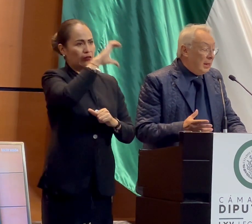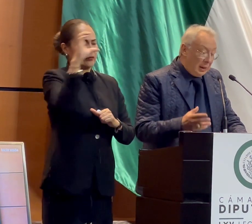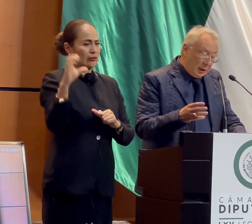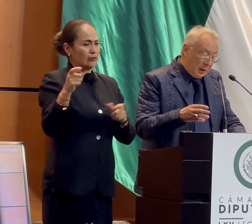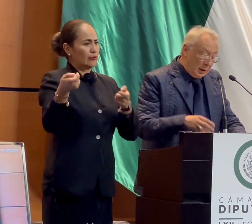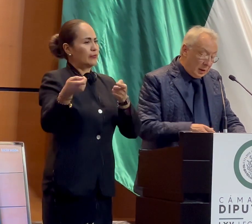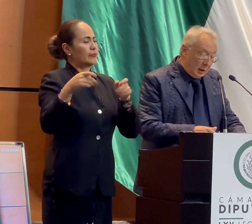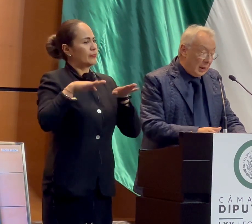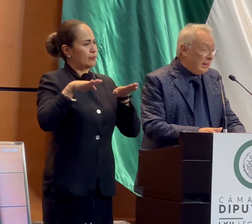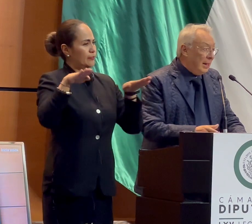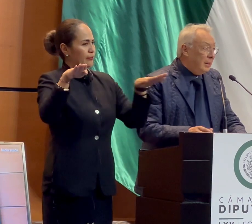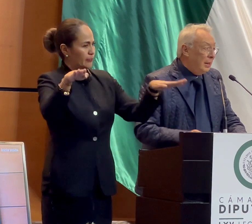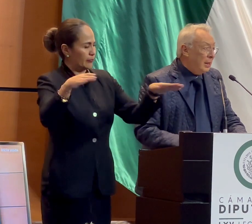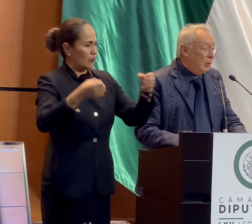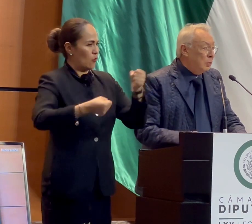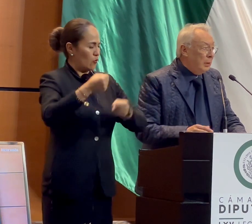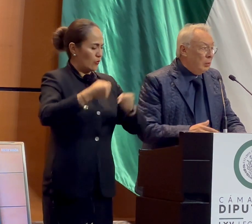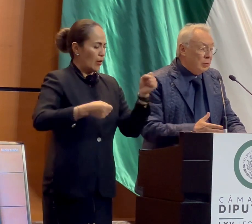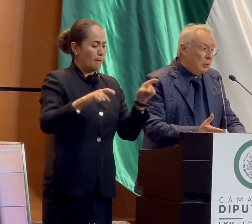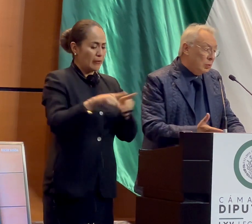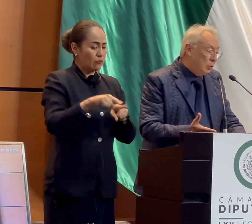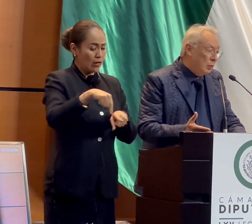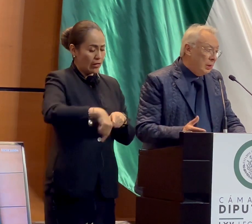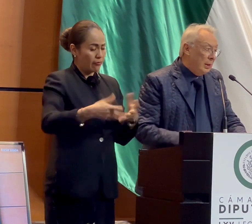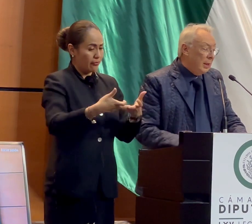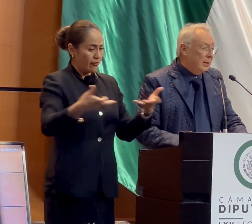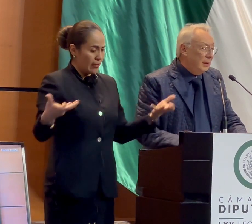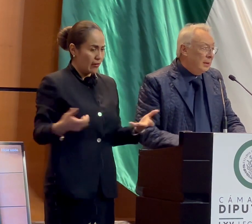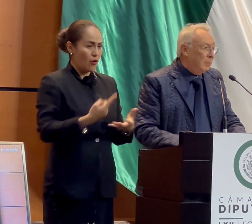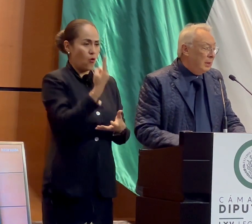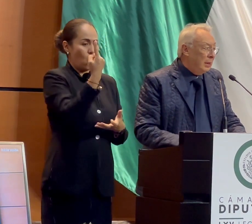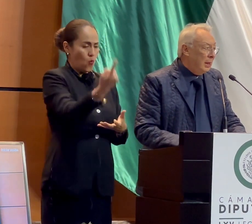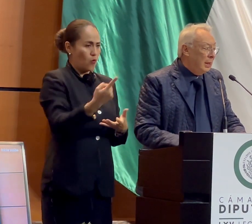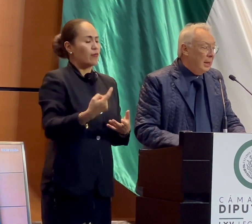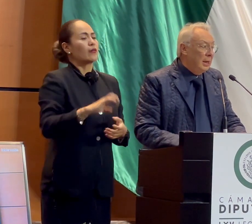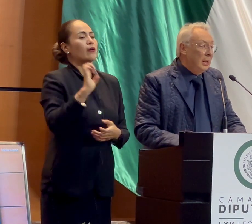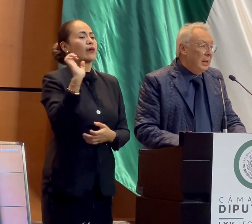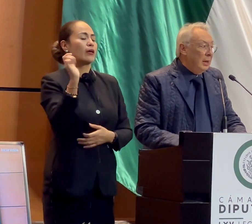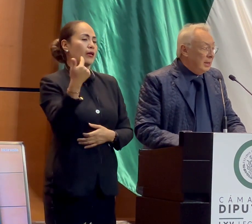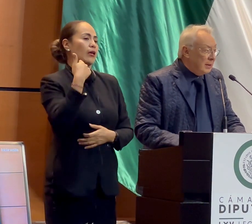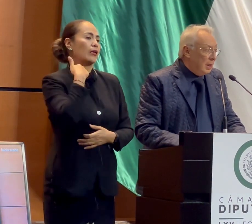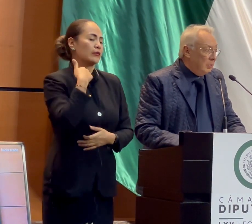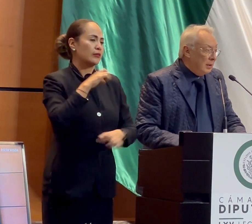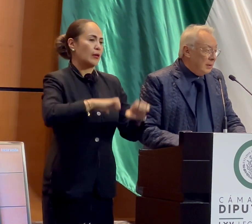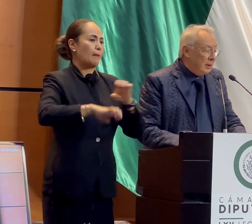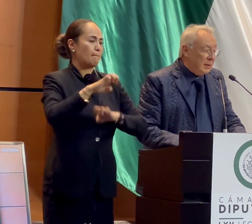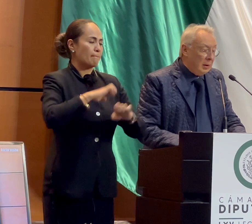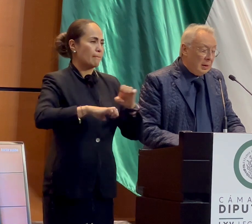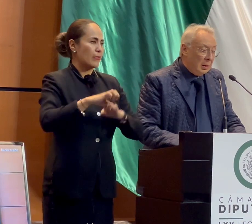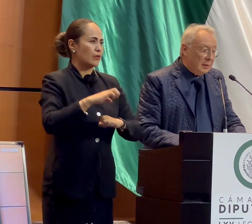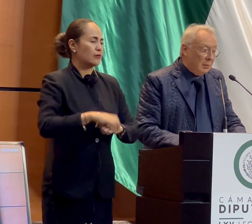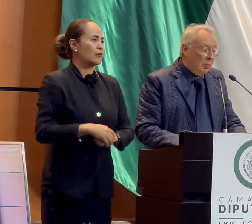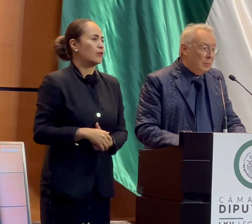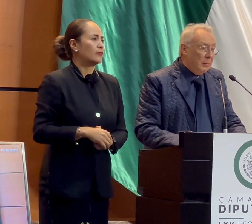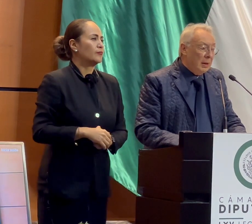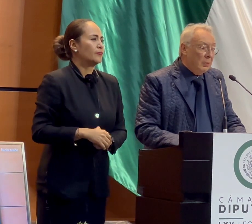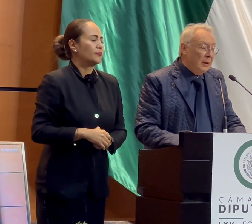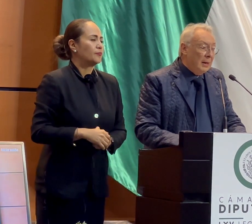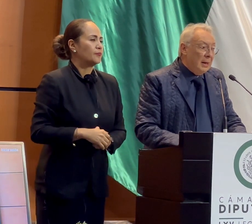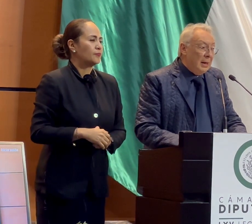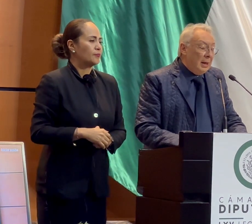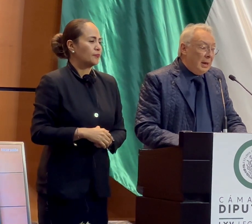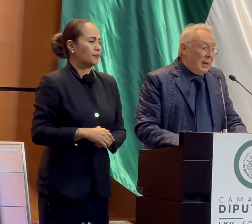había ya en tierra los pilotos, uno de la extinta mexicana y este vuelo